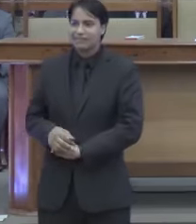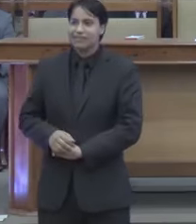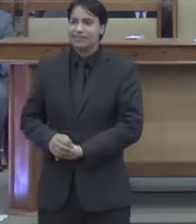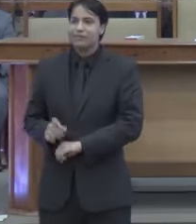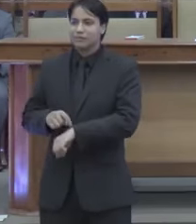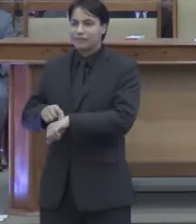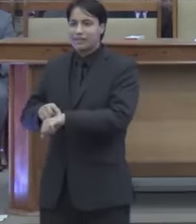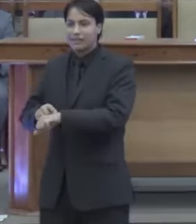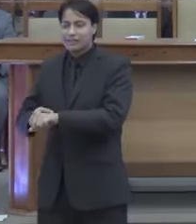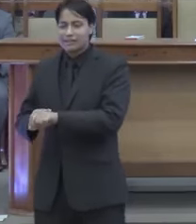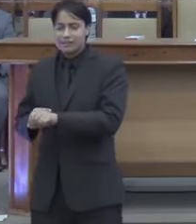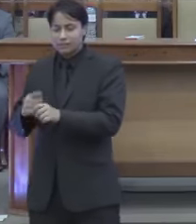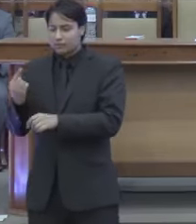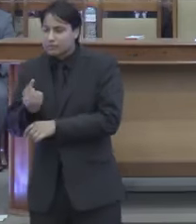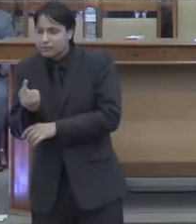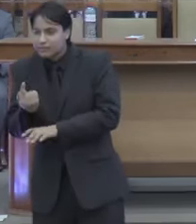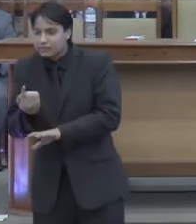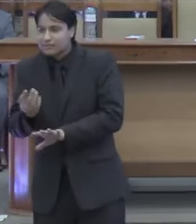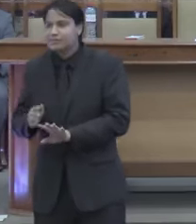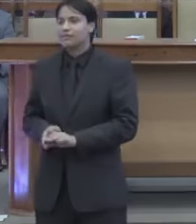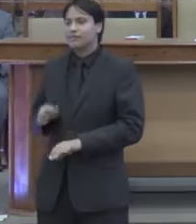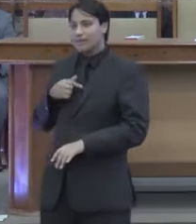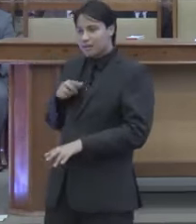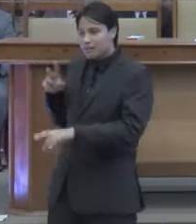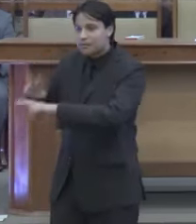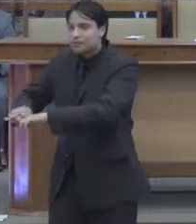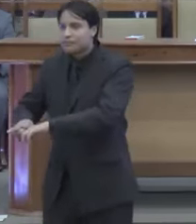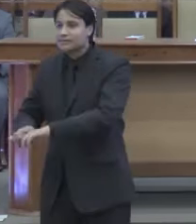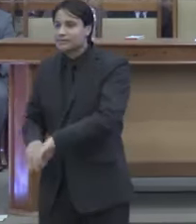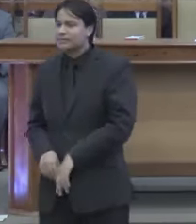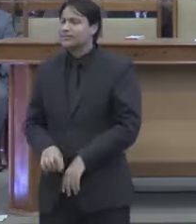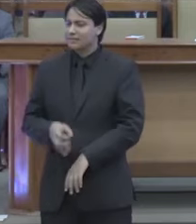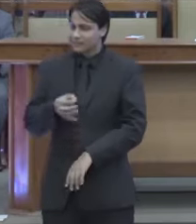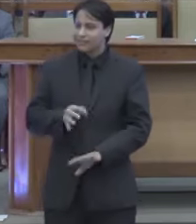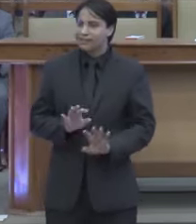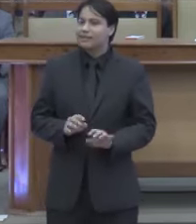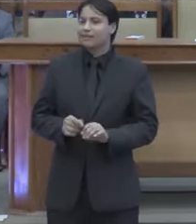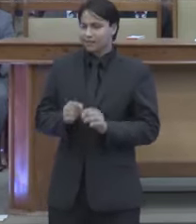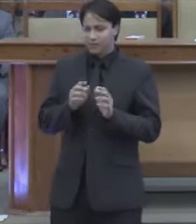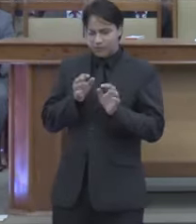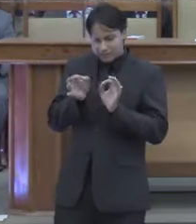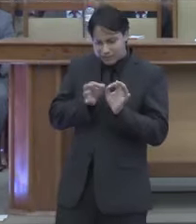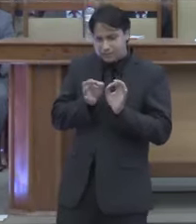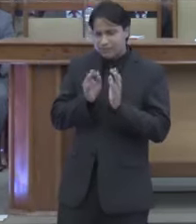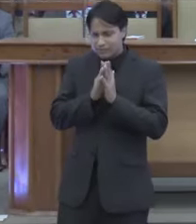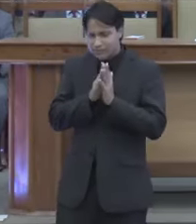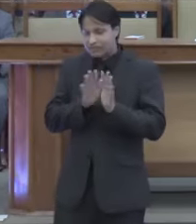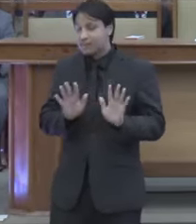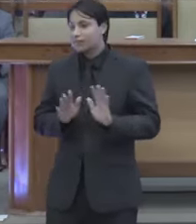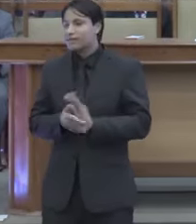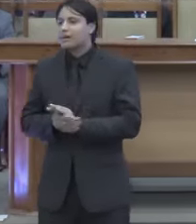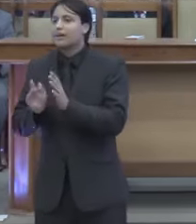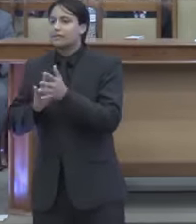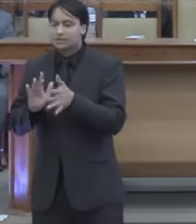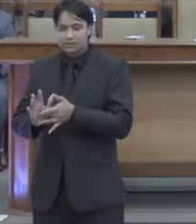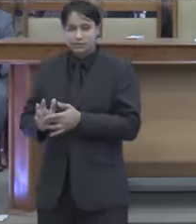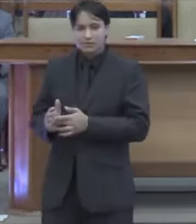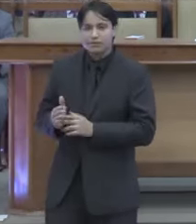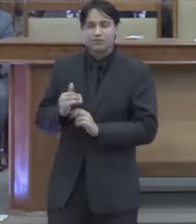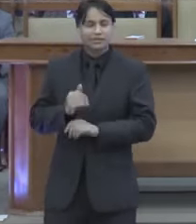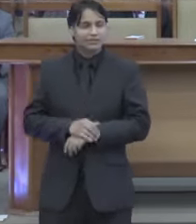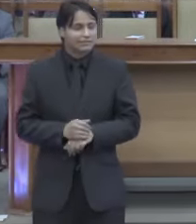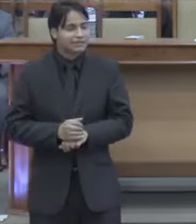sermão. Quando terminar o sermão dele, a gente prende ele, né? Assim? Aí pronto, aí quando eles começaram a ouvir Jesus falar, um encostou a